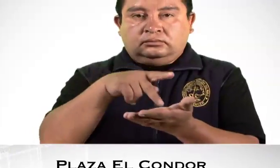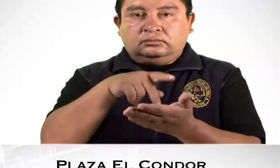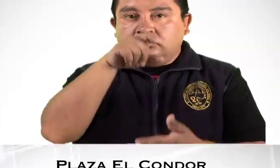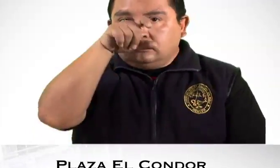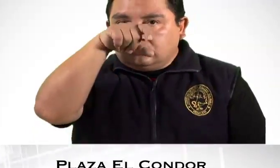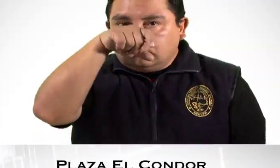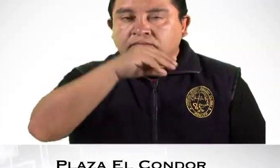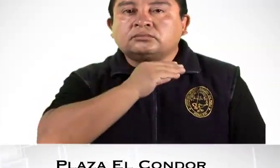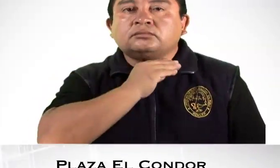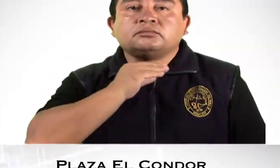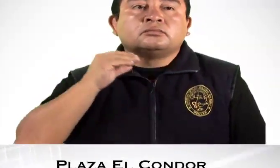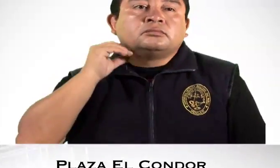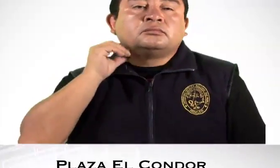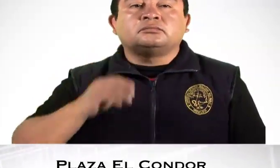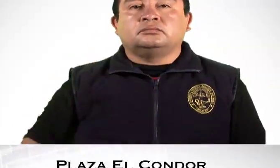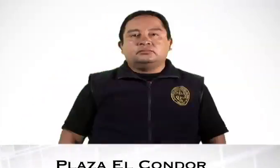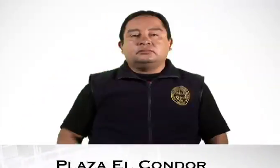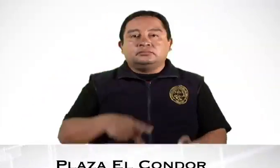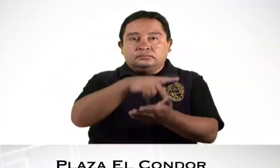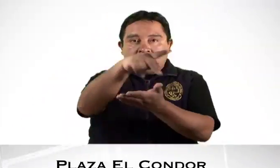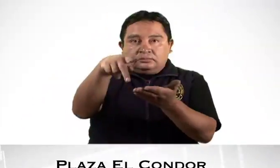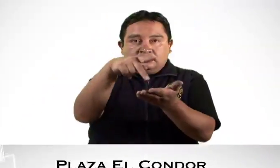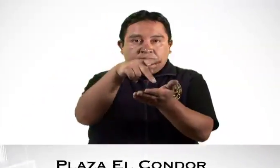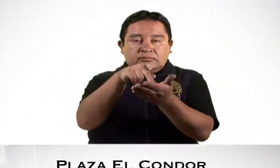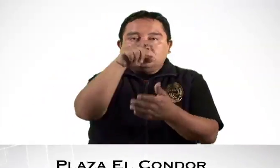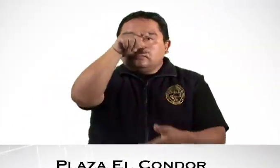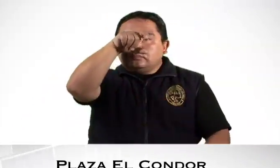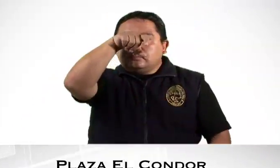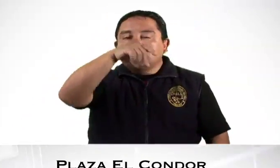Plaza El Cóndor. Plaza El Cóndor.